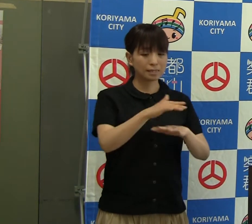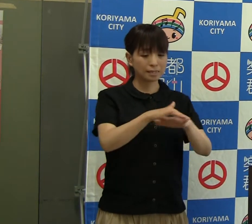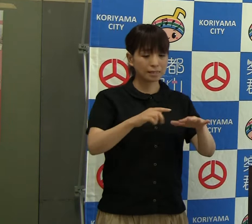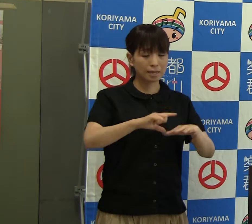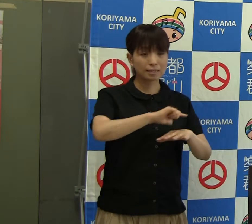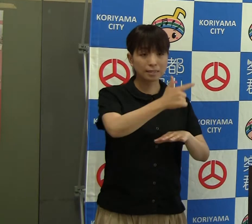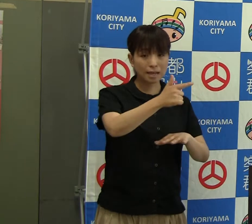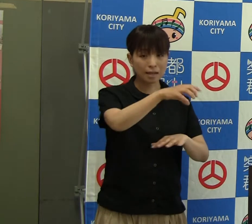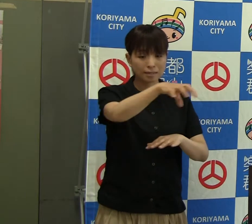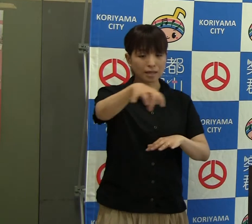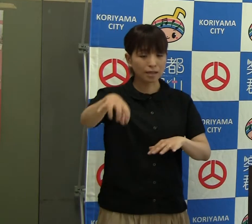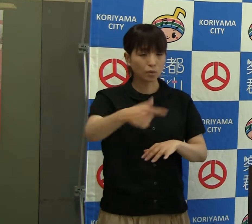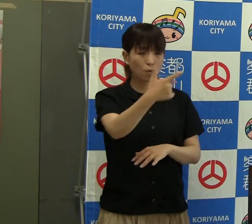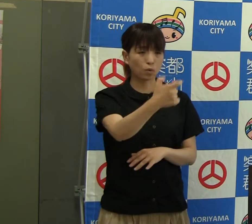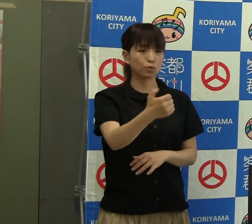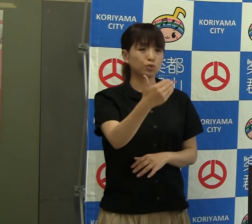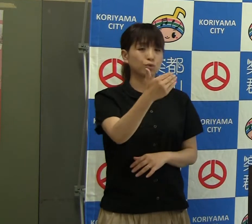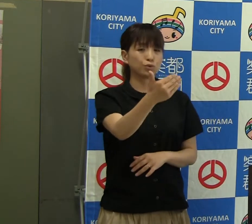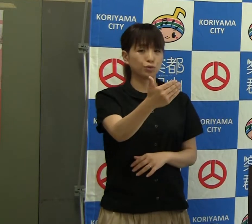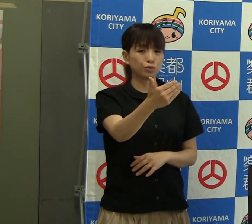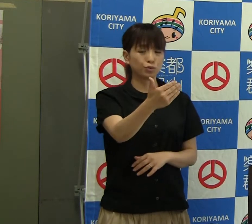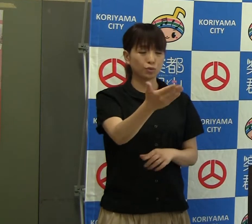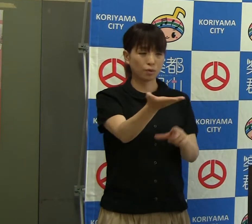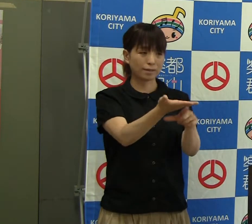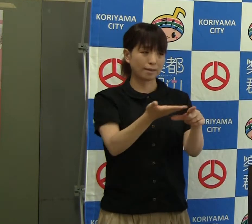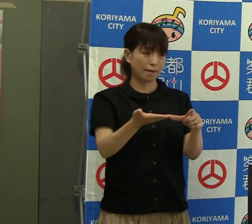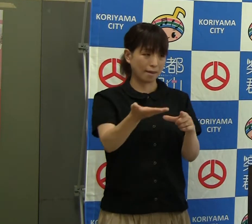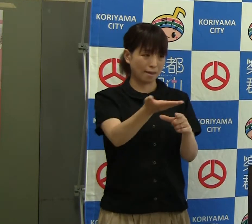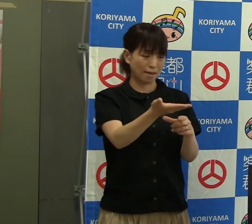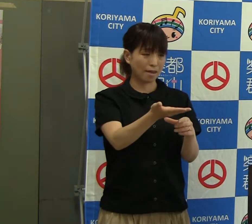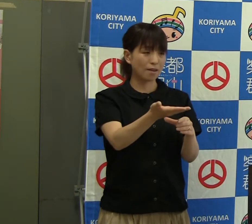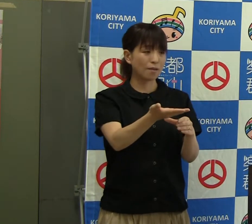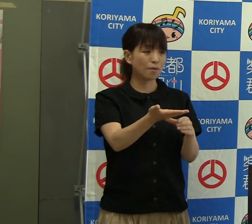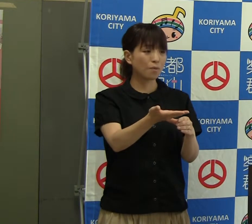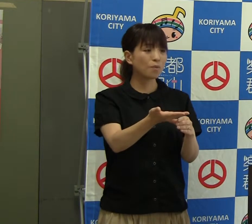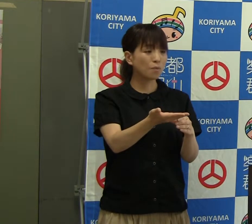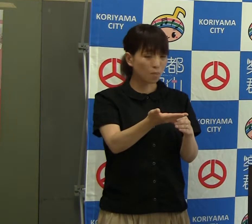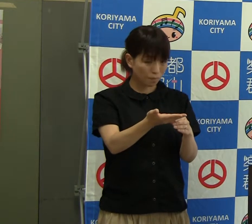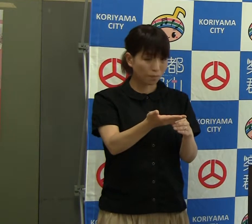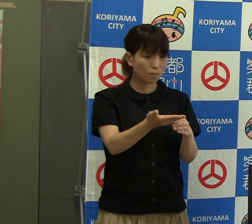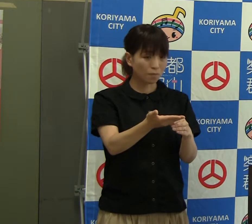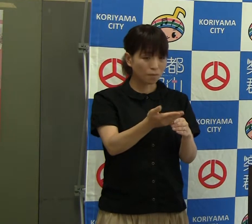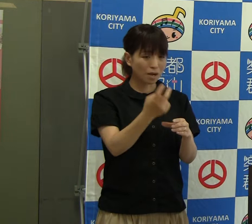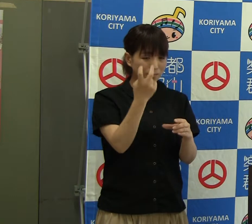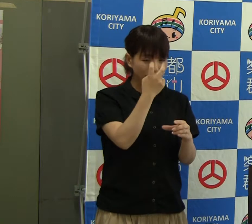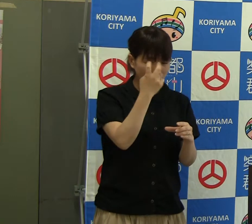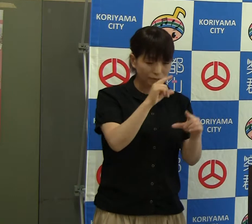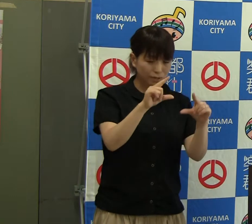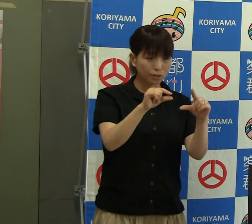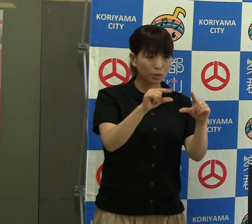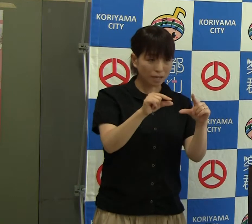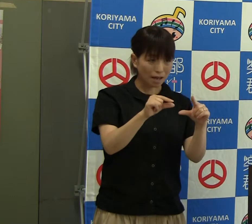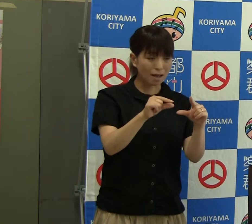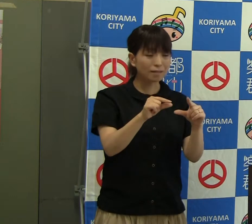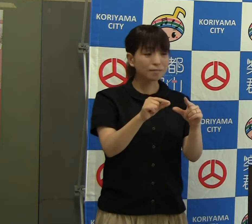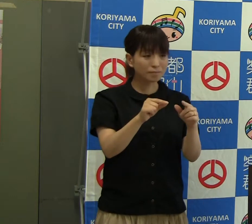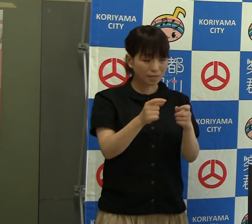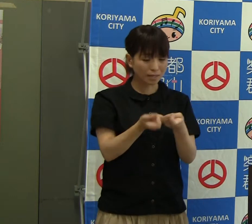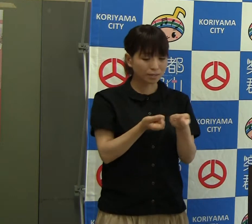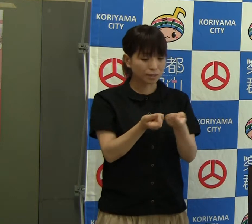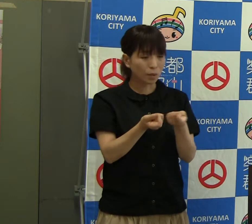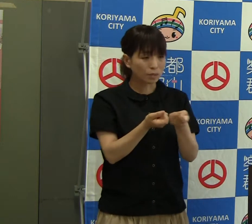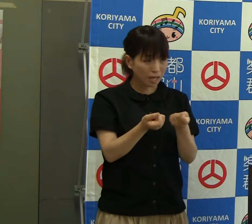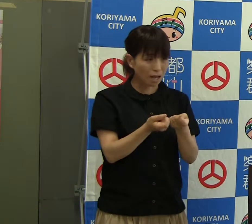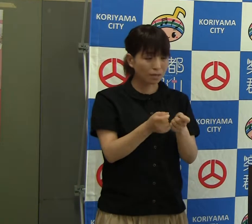外にあります69箇所のため池につきましては、濃度分布調査や対策工法の検討の詳細調